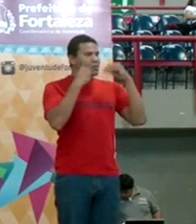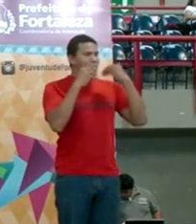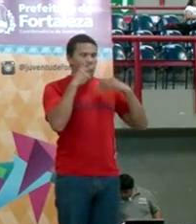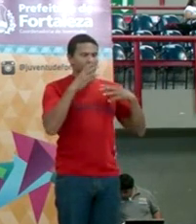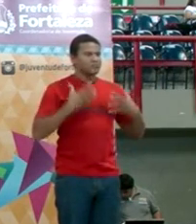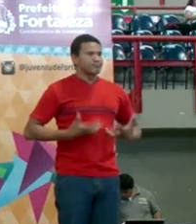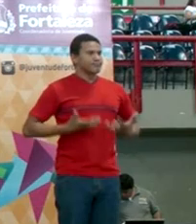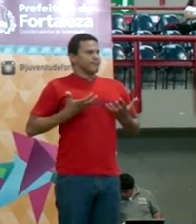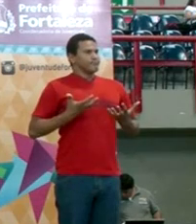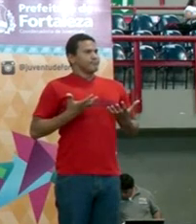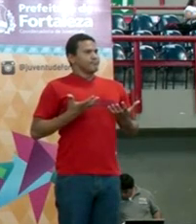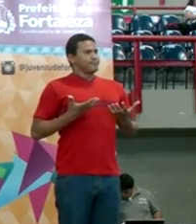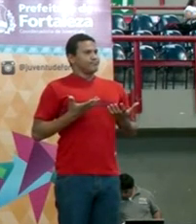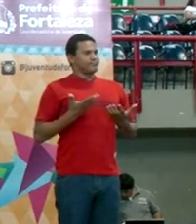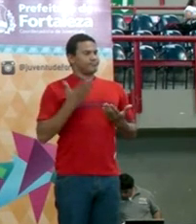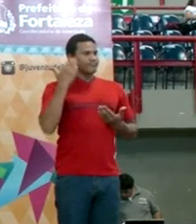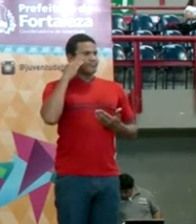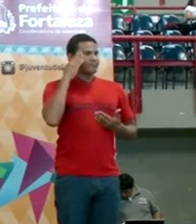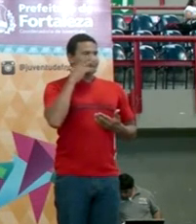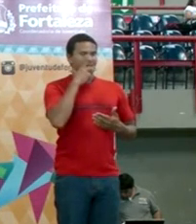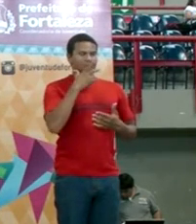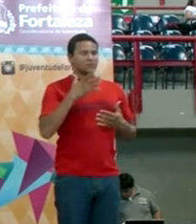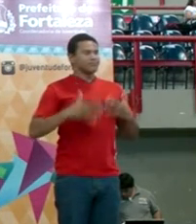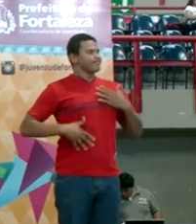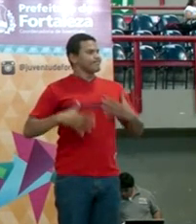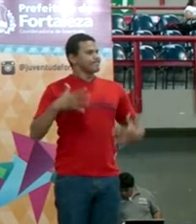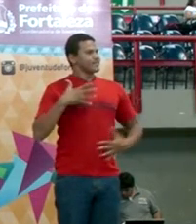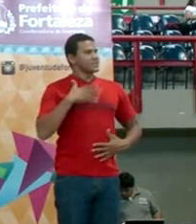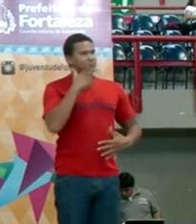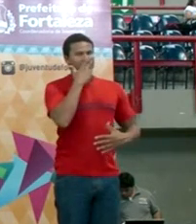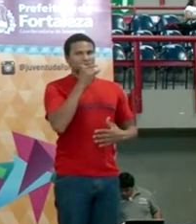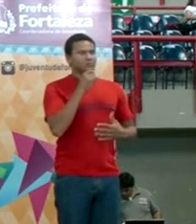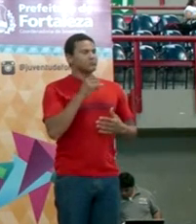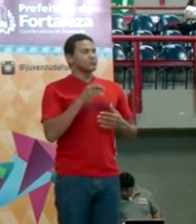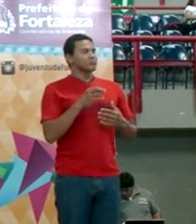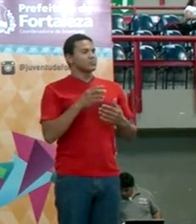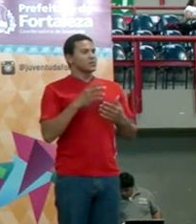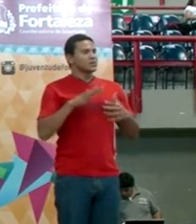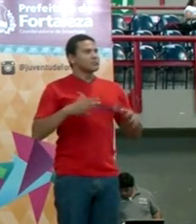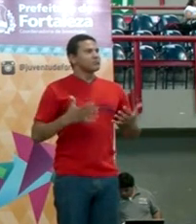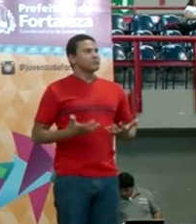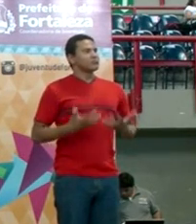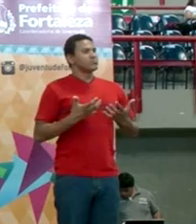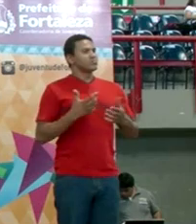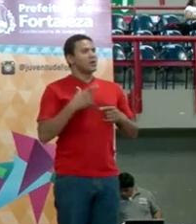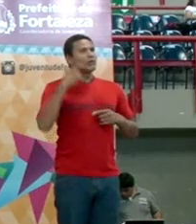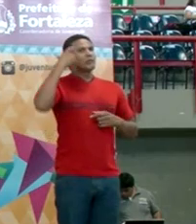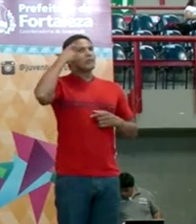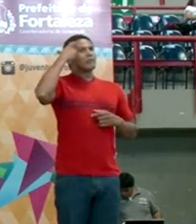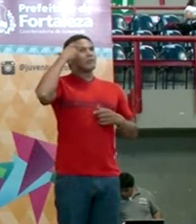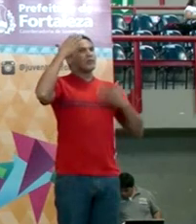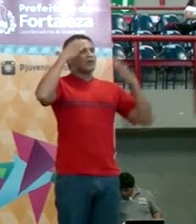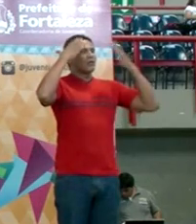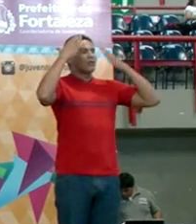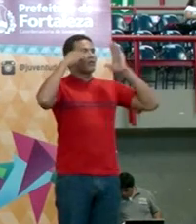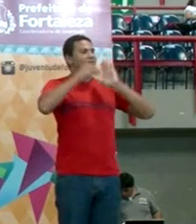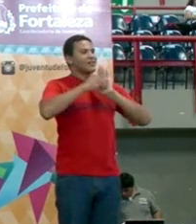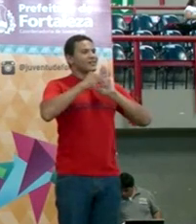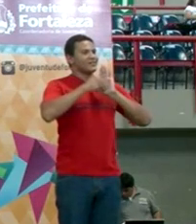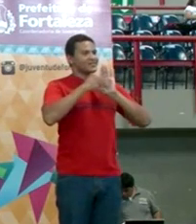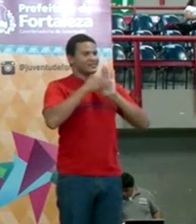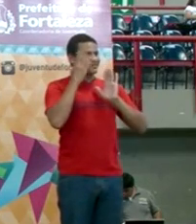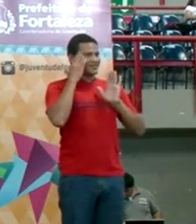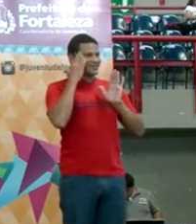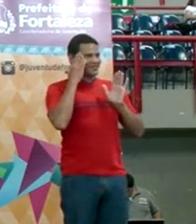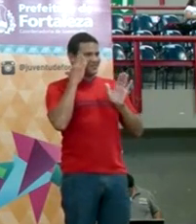todas que investem mais na aparência física do que na psicológica. Agora, se eu digo